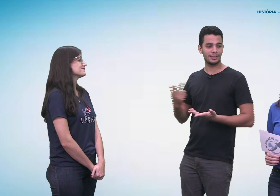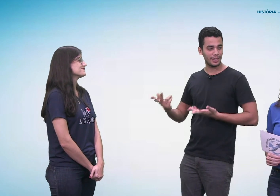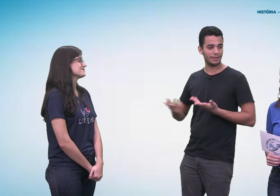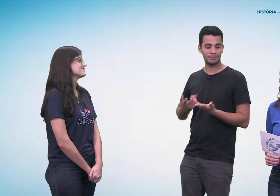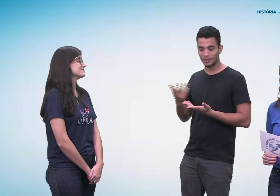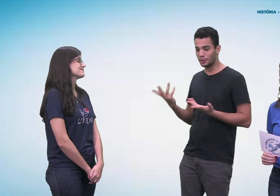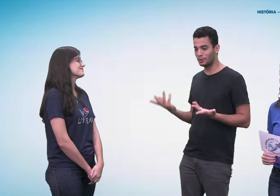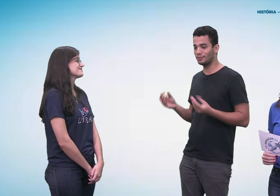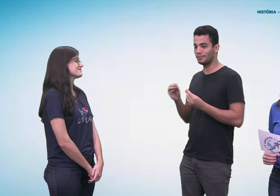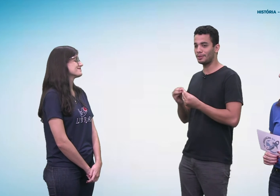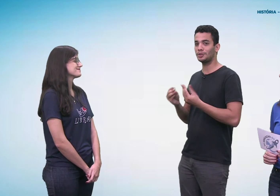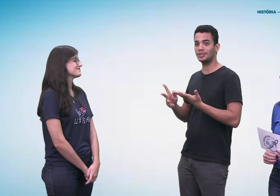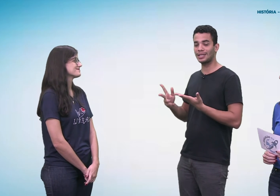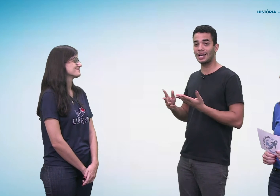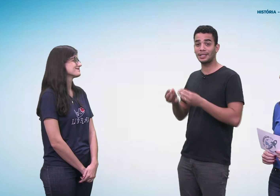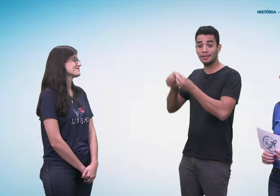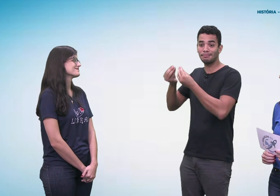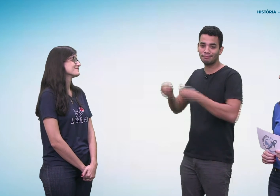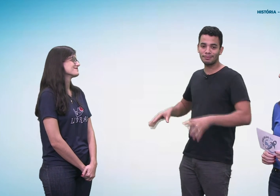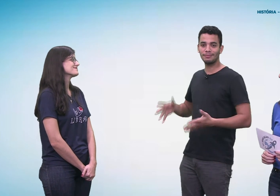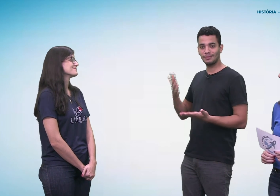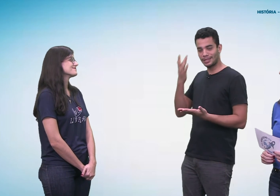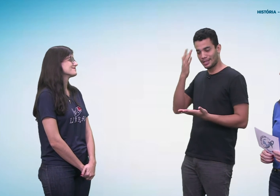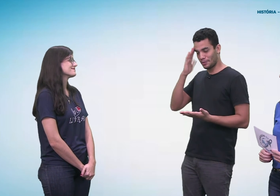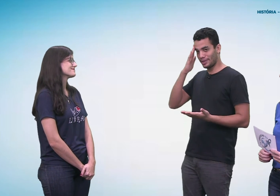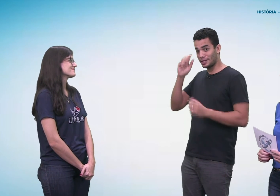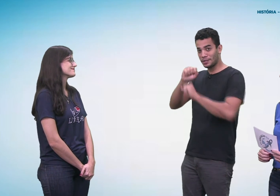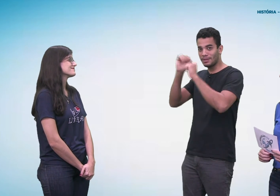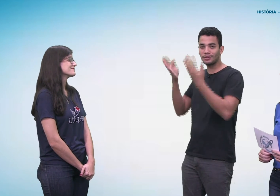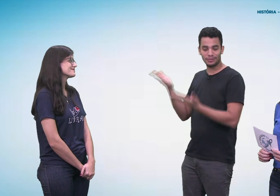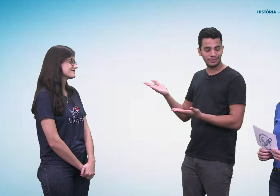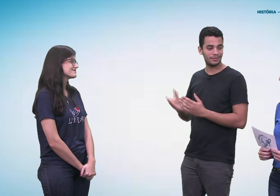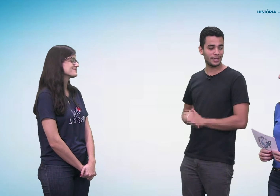até para não prejudicar aqui o entendimento da